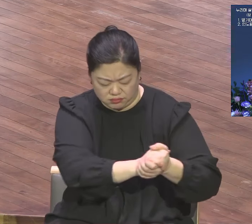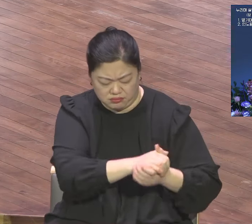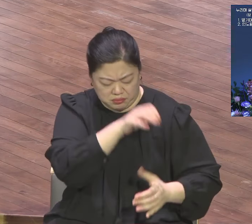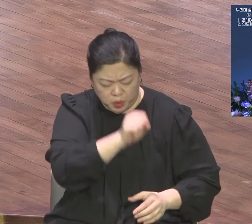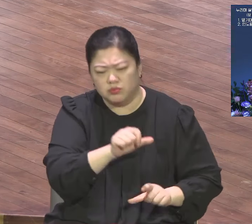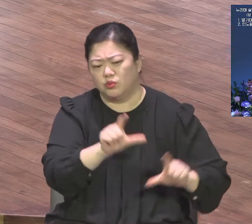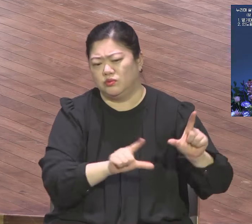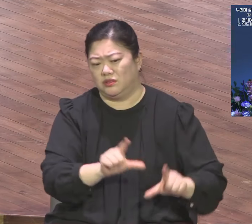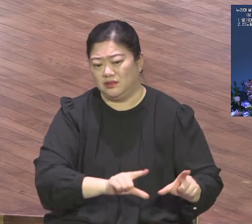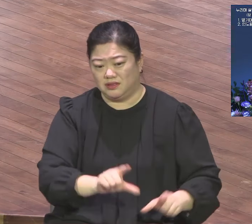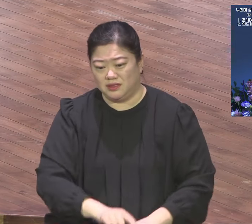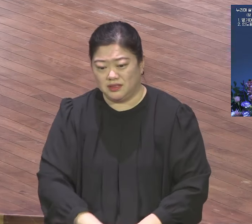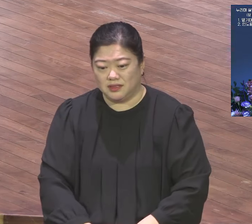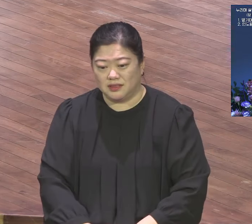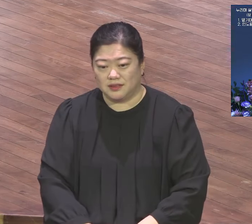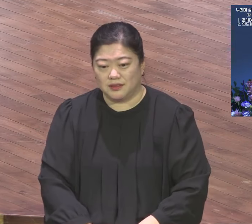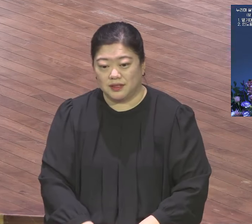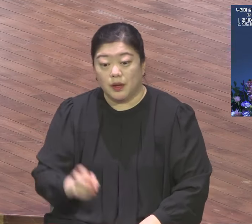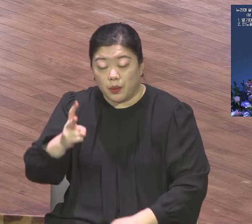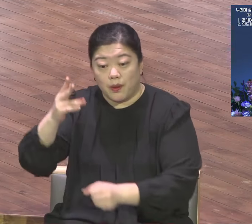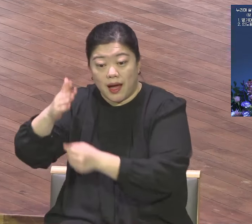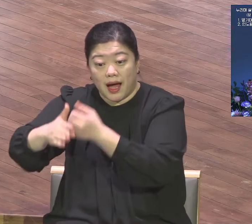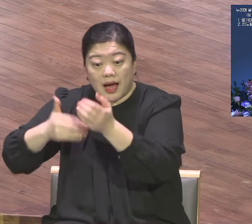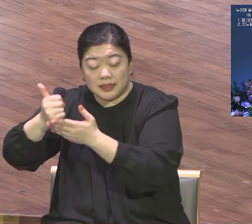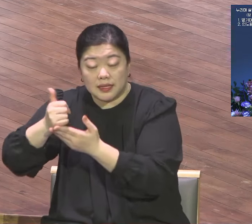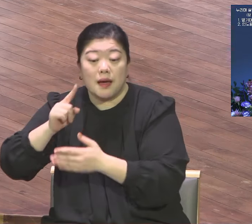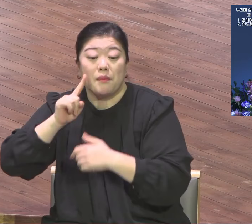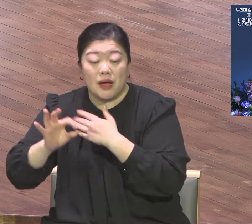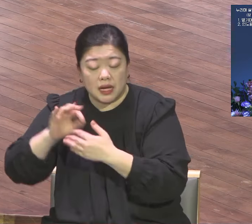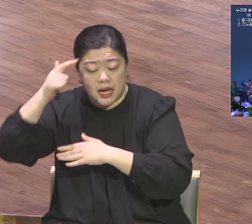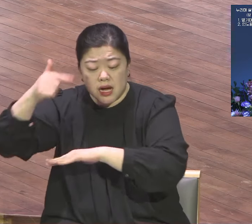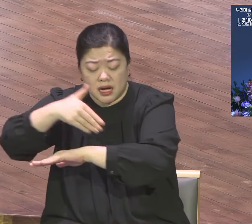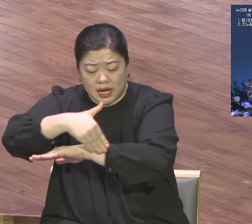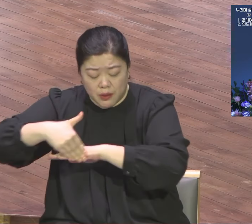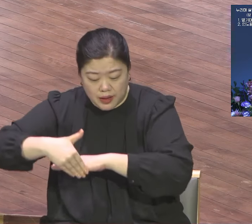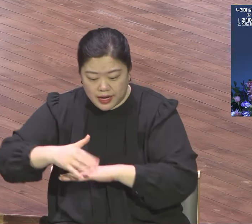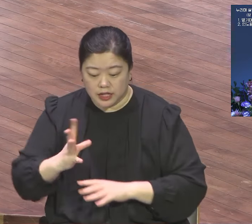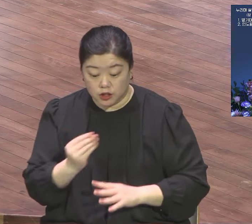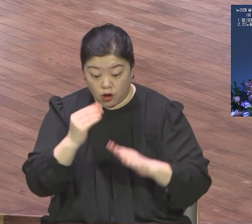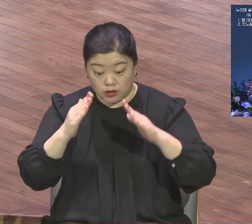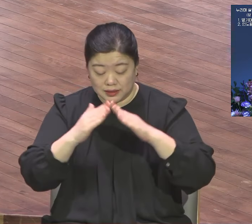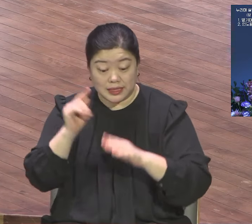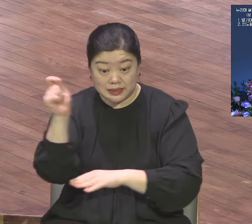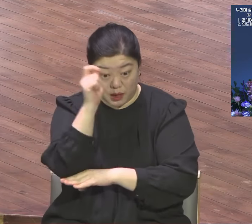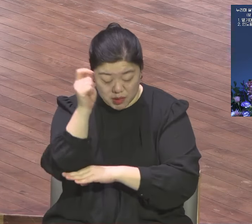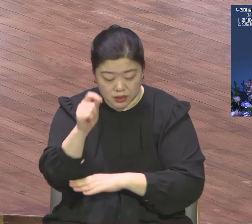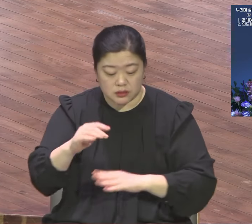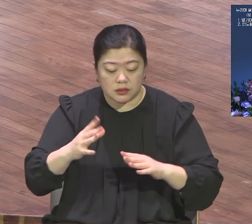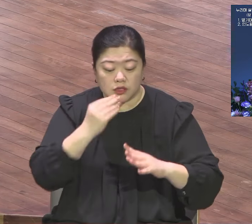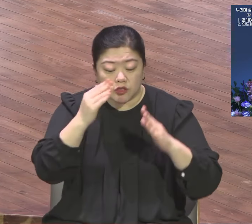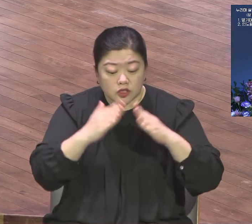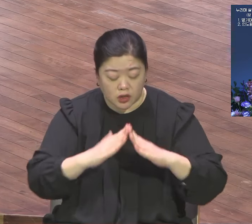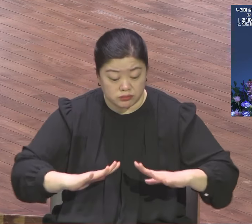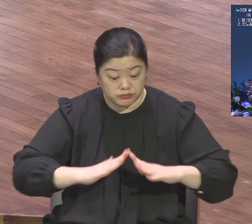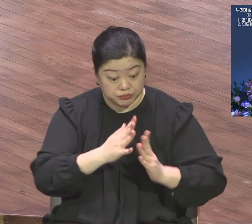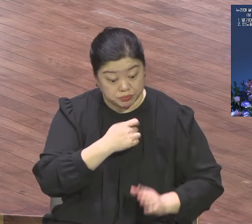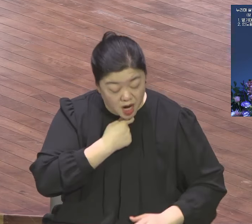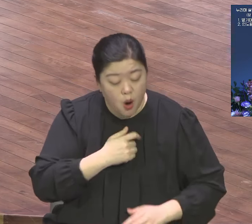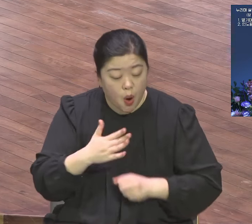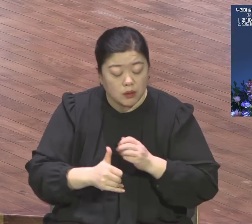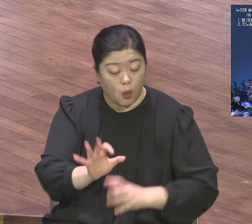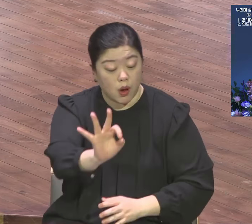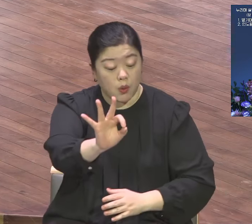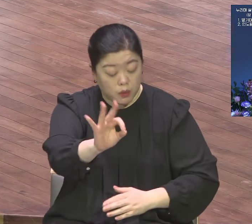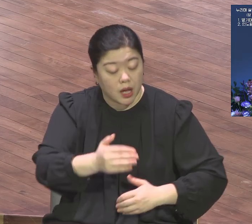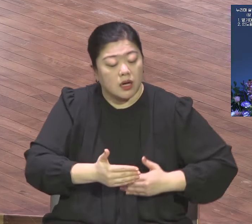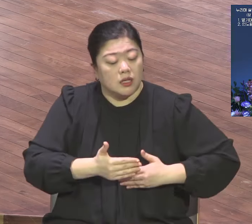흘려서 그랬다. 그럼 그렇게 인도하시는가 보다. 하나님 그렇게 하시는 것이다. 하나님 절대 죽음 믿고 뭐. 갈등하지 말고